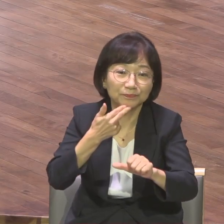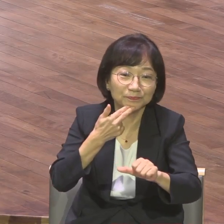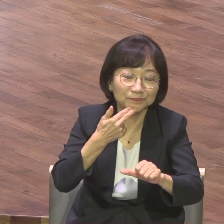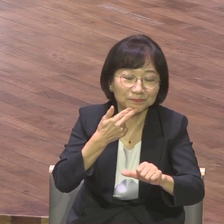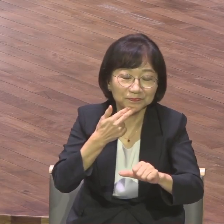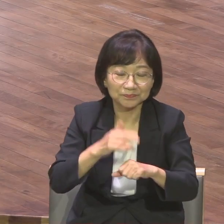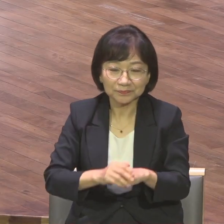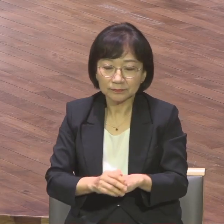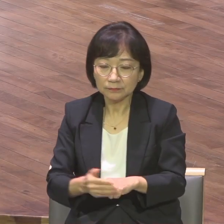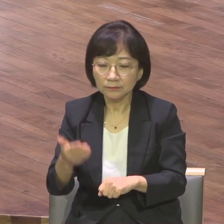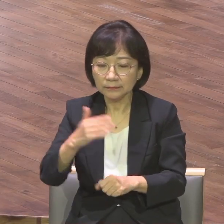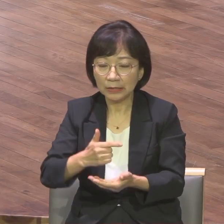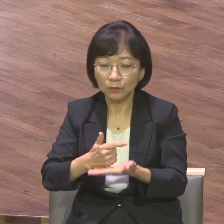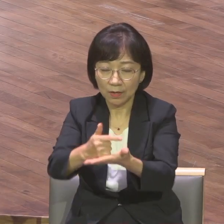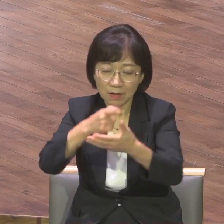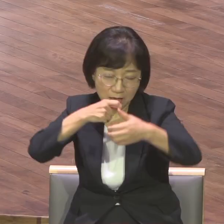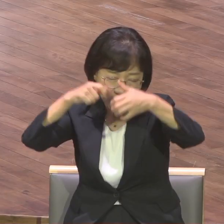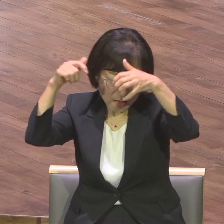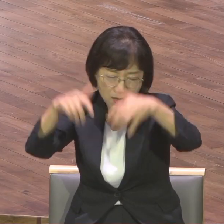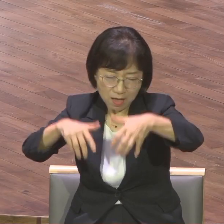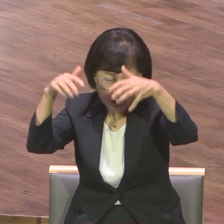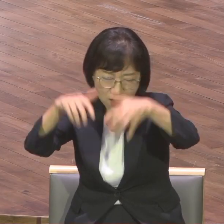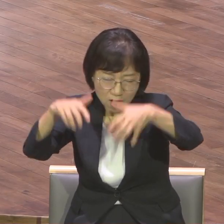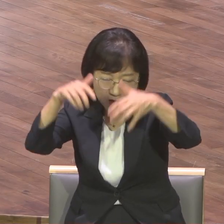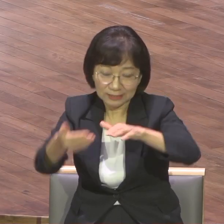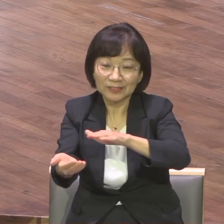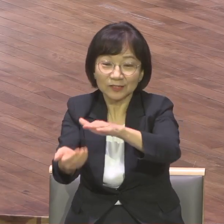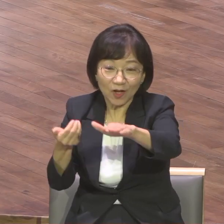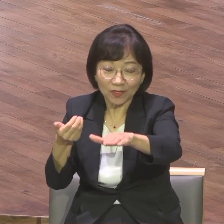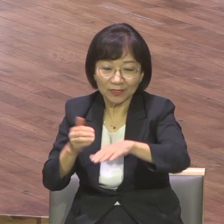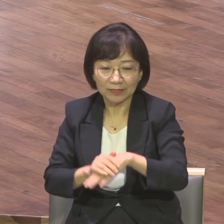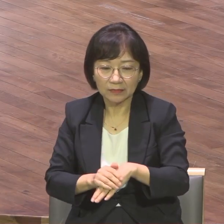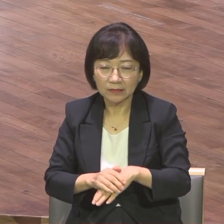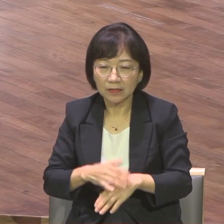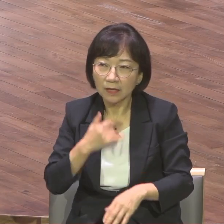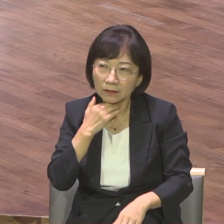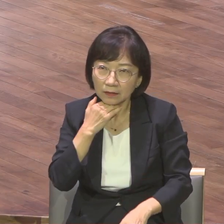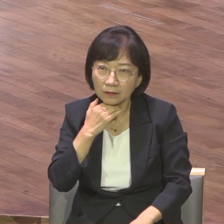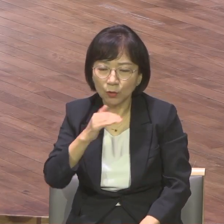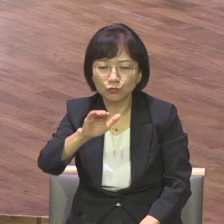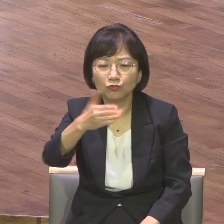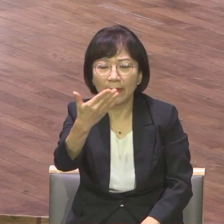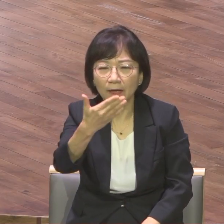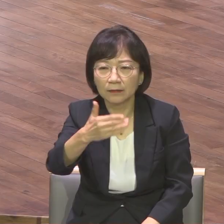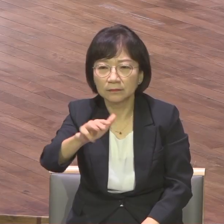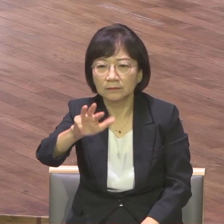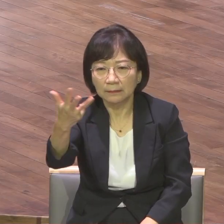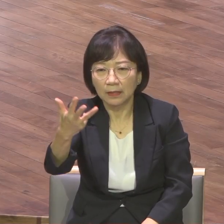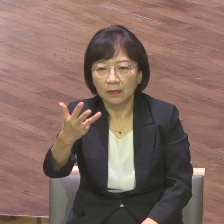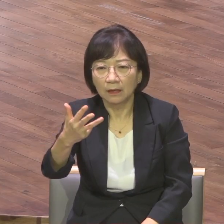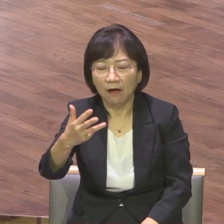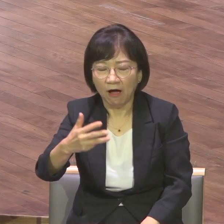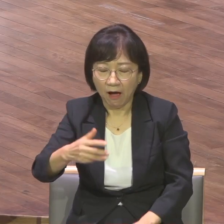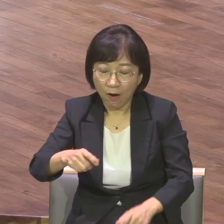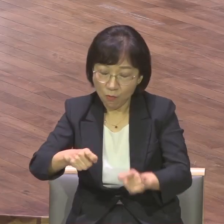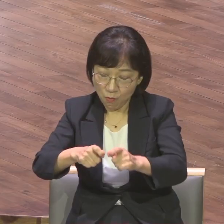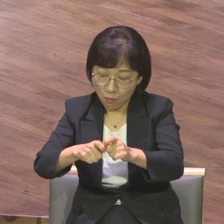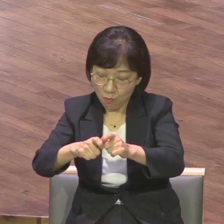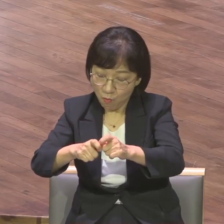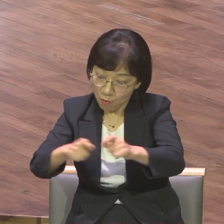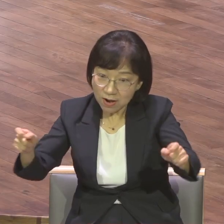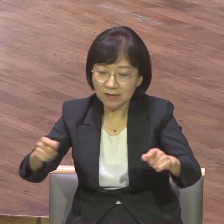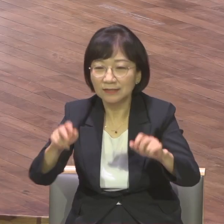그런데 노아 홍수 이전까지는 아브라함도 그렇고 900살, 800살, 700살 이제 그렇게